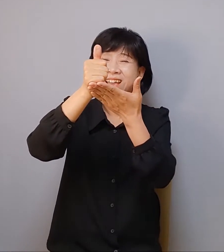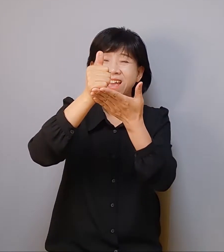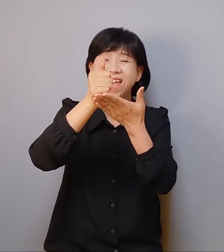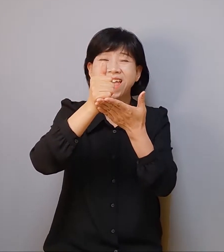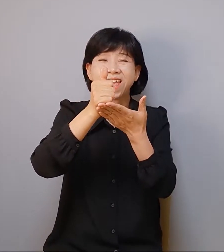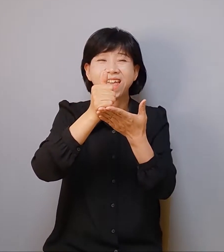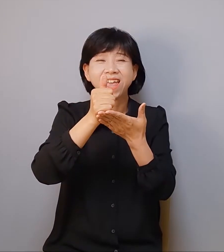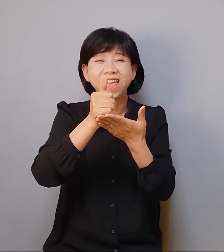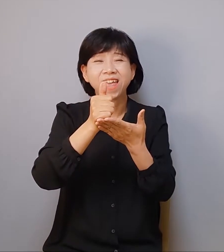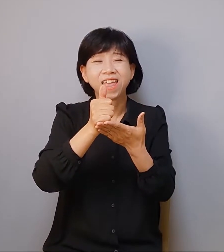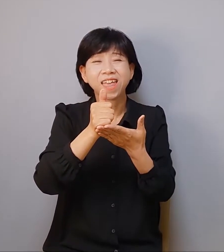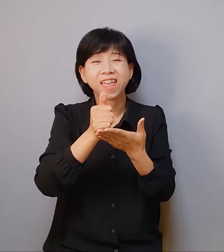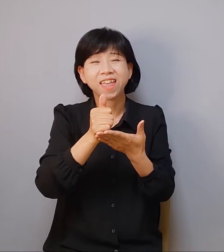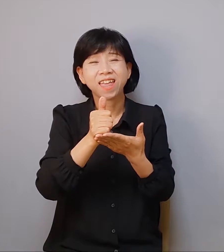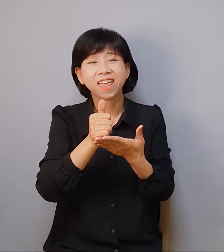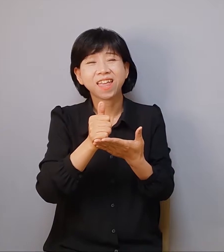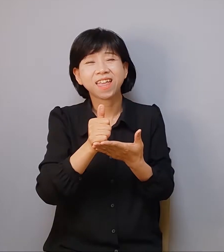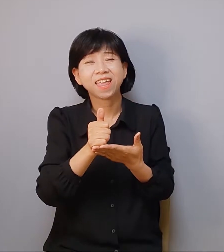맞이해.